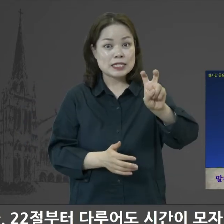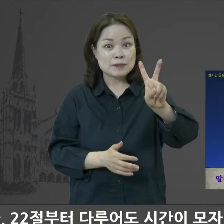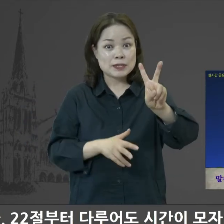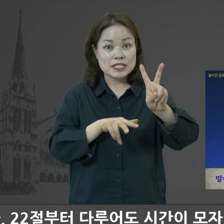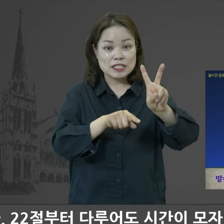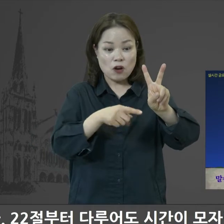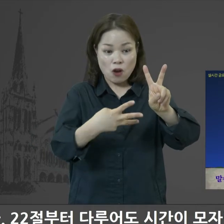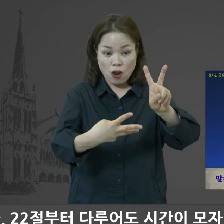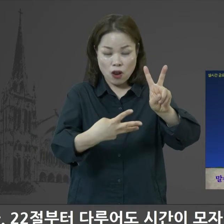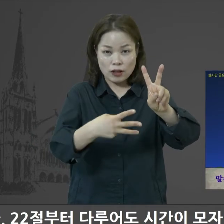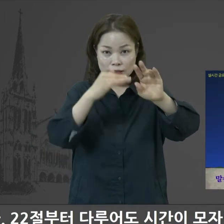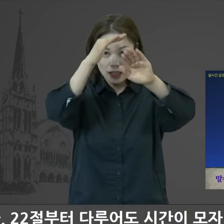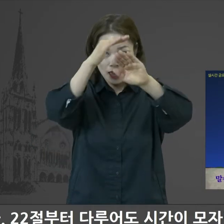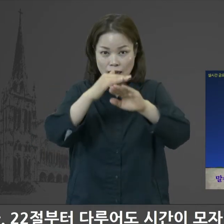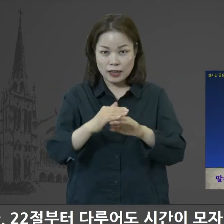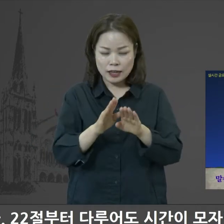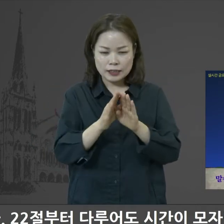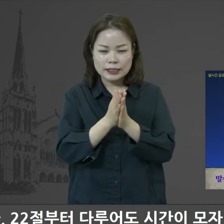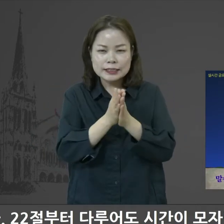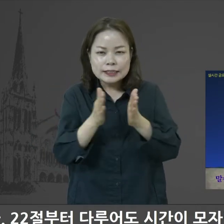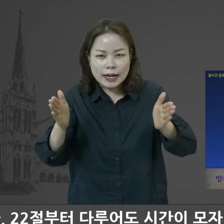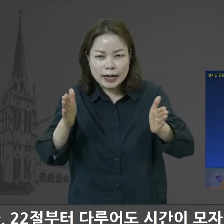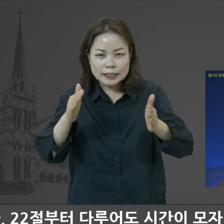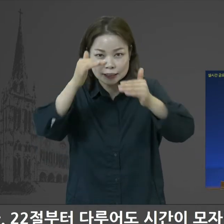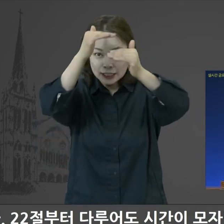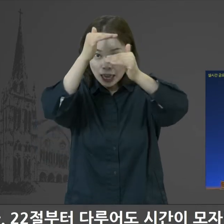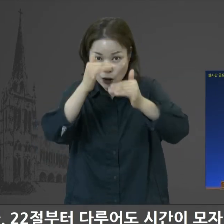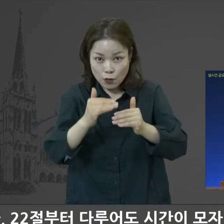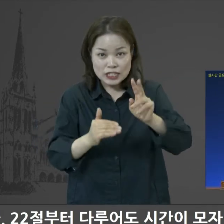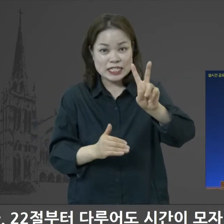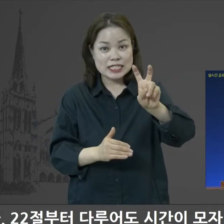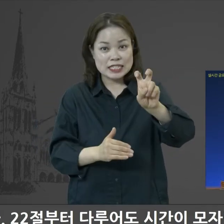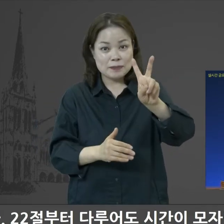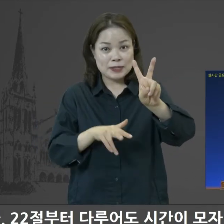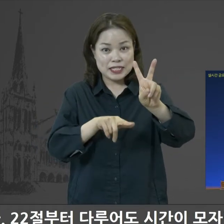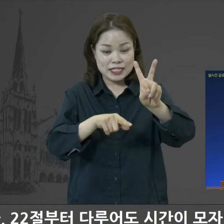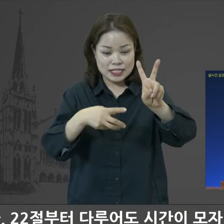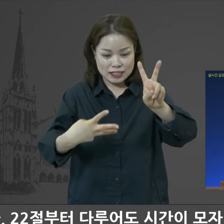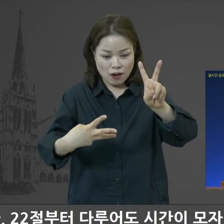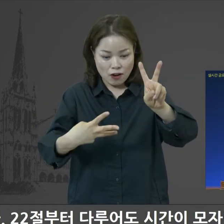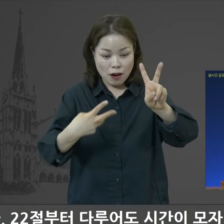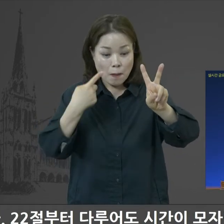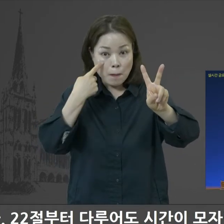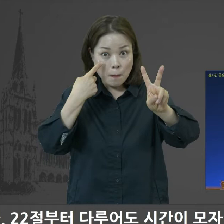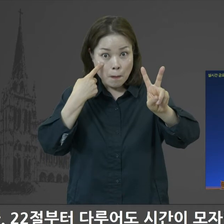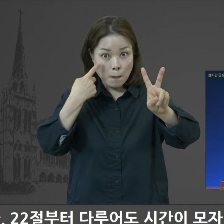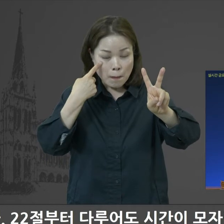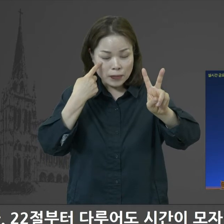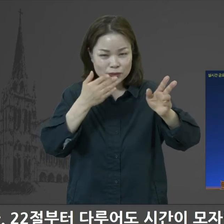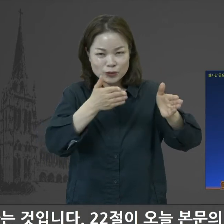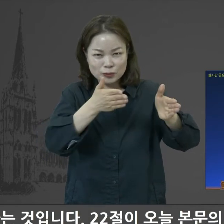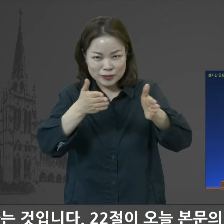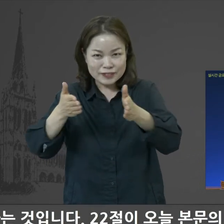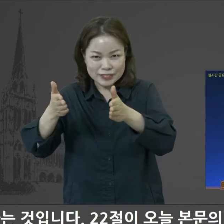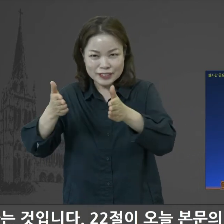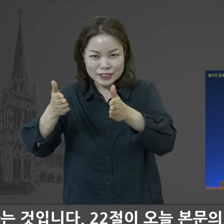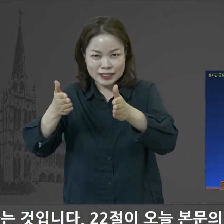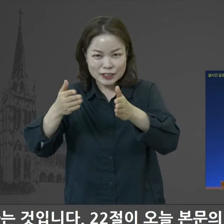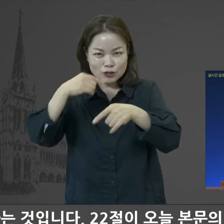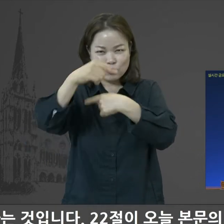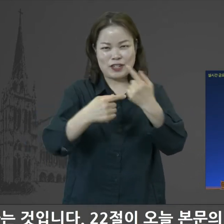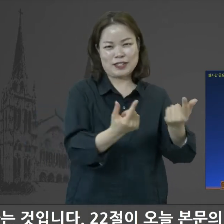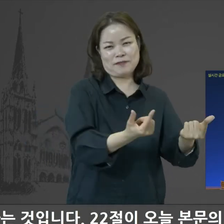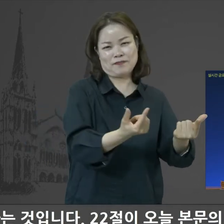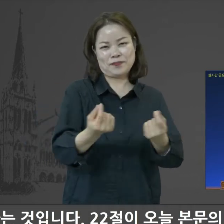오늘 본문의 개요 혹은 서론입니다. 자, 22절 눈으로 찾아가 주시고 준비되셨으면 22절